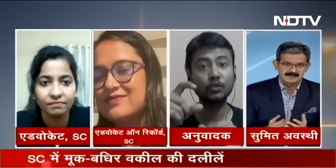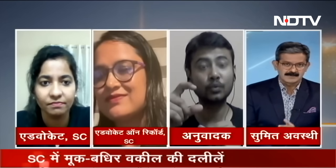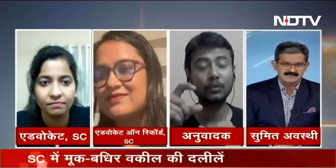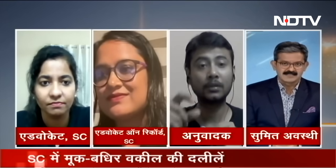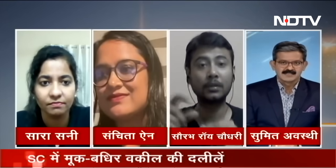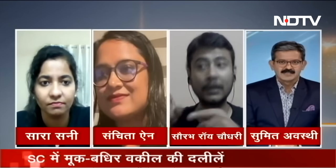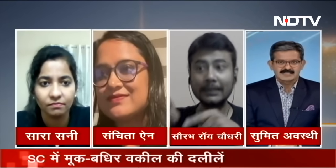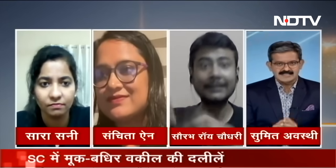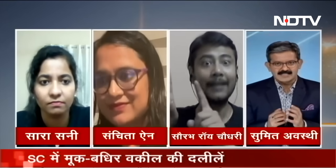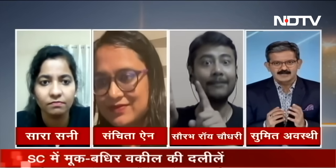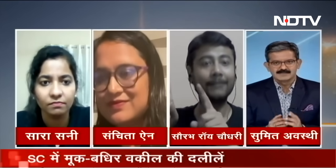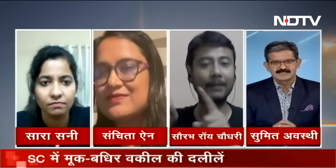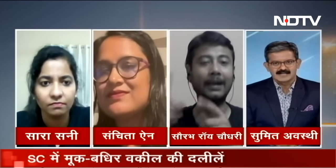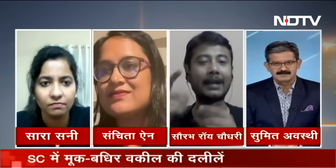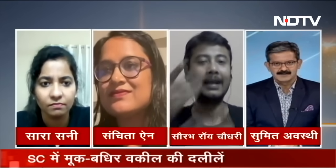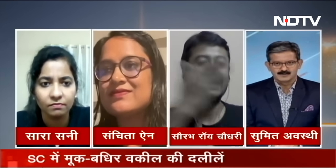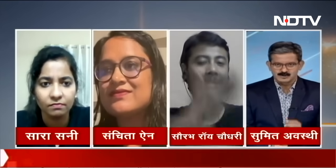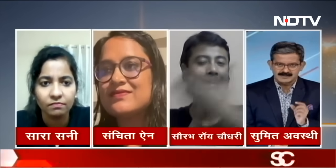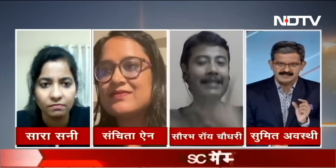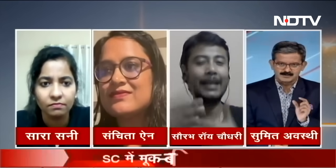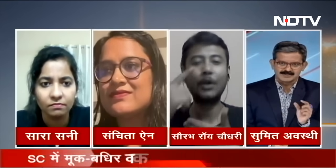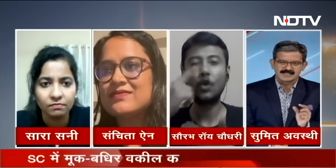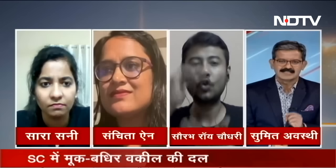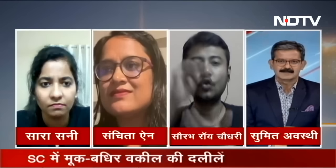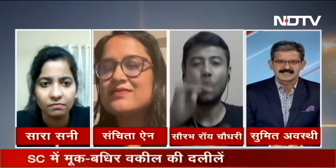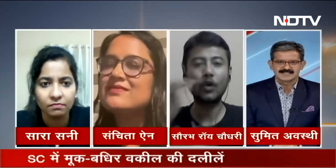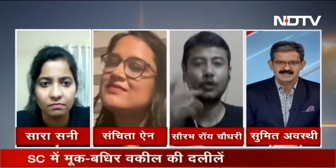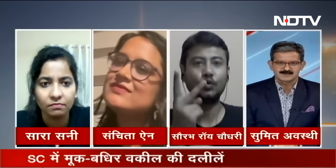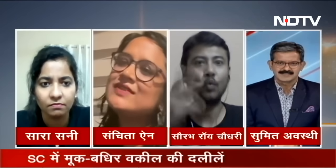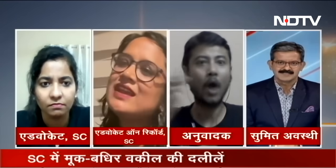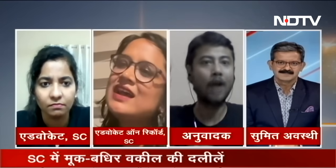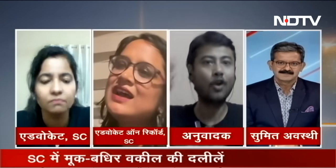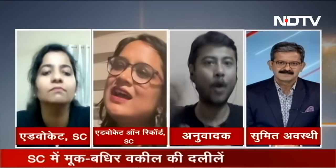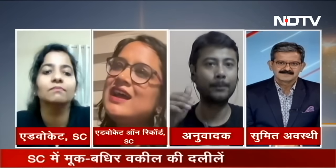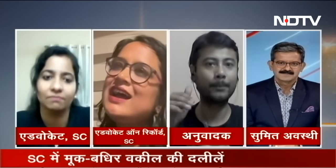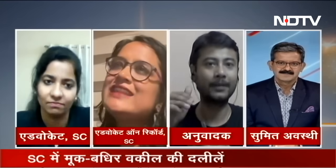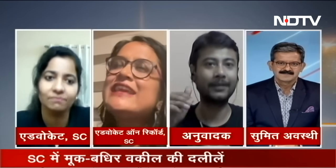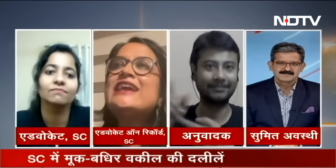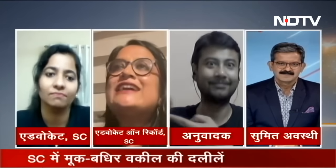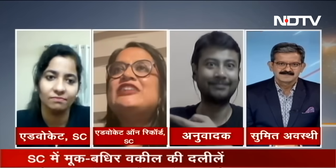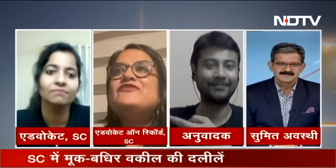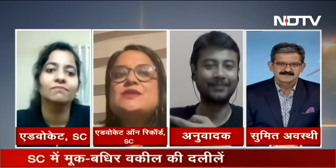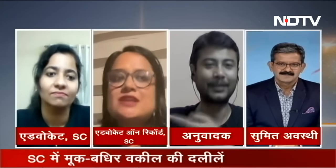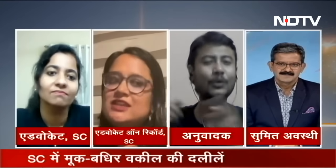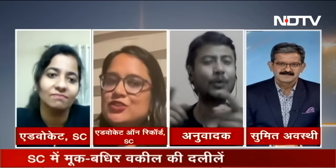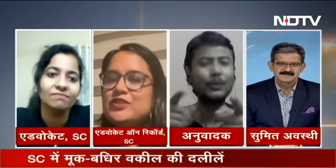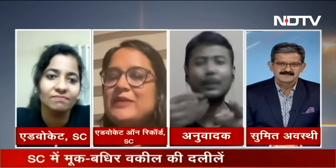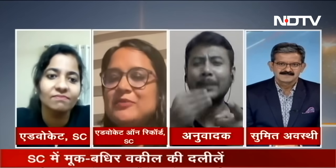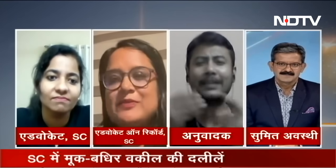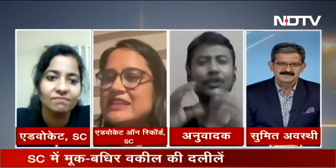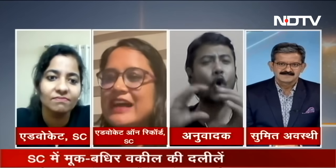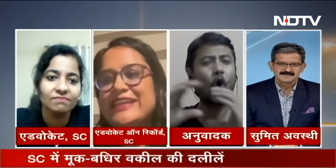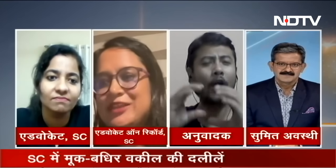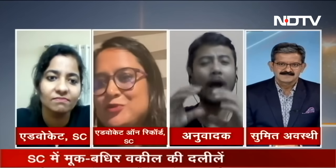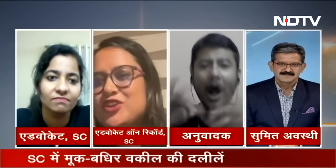जानकारी मेरे पास है, कैसे कन्विंस किया आपने? उस वक्त की, उस दिन की घटना बताई ना, लास्ट वीक की। देखिए, कन्विंस करना तो